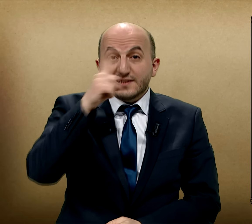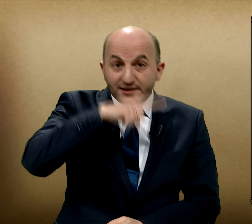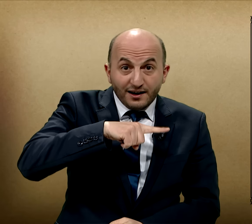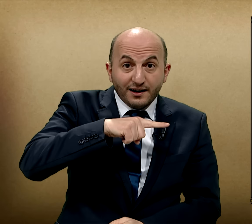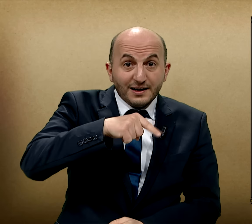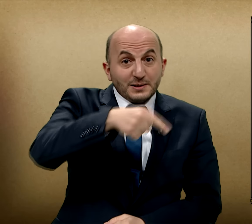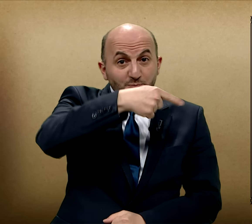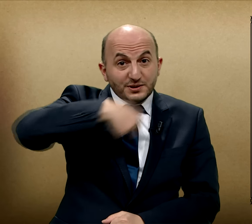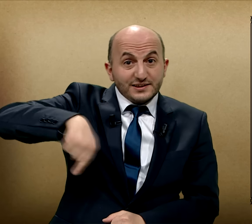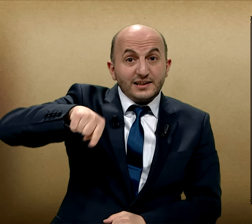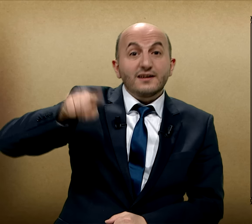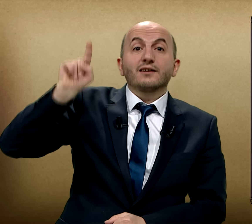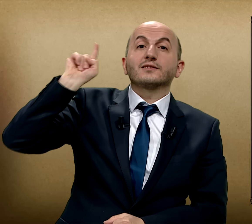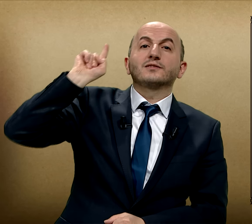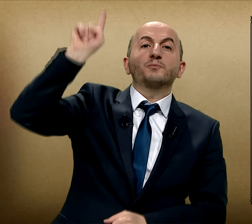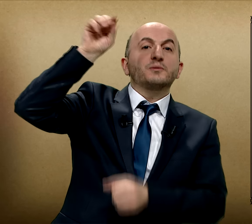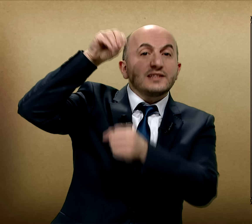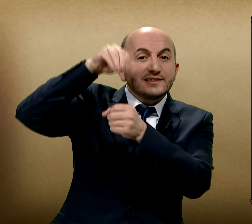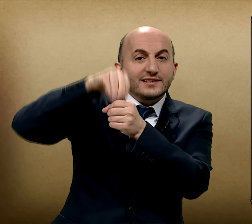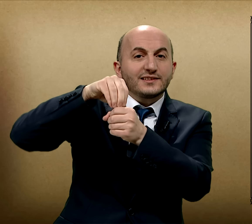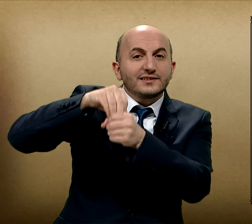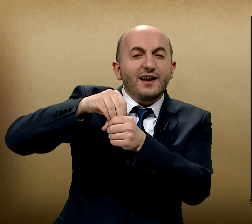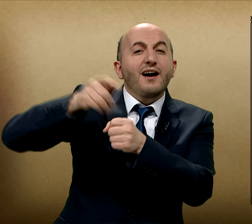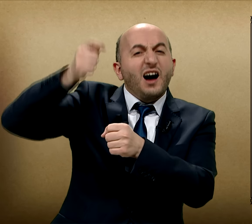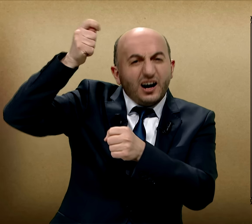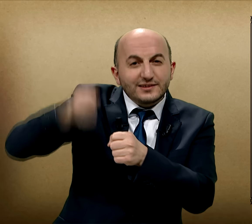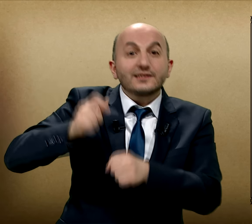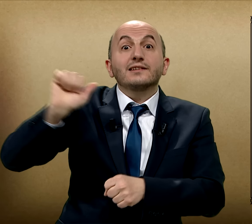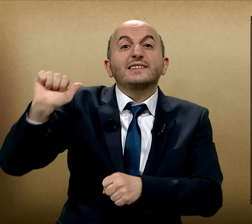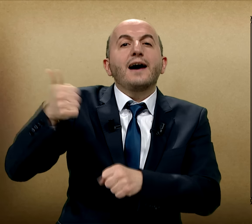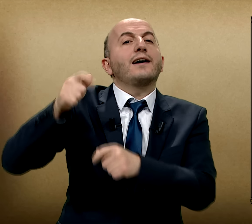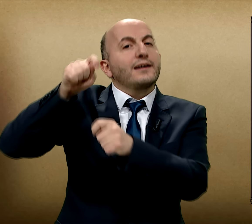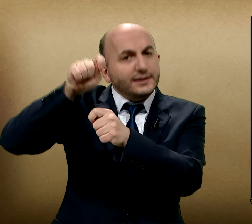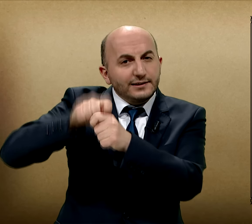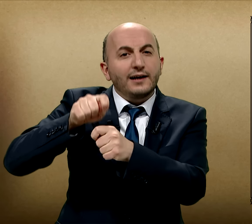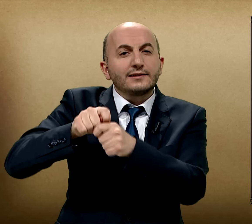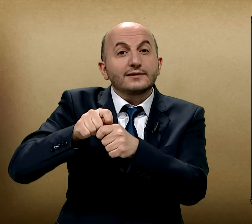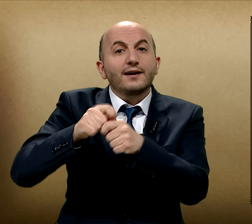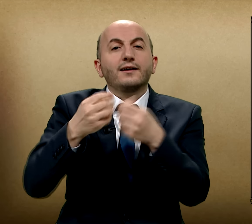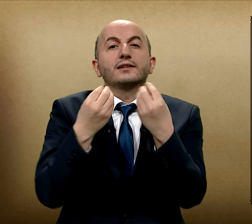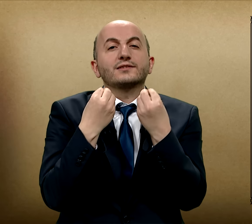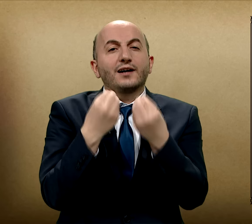Zira bizi Rabbimiz nezdinde asıl değerli kılan